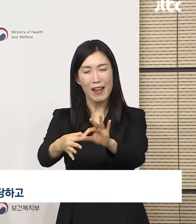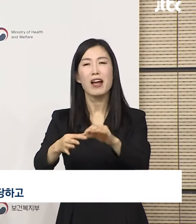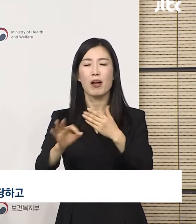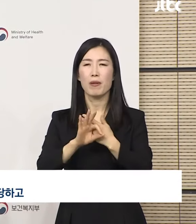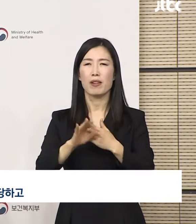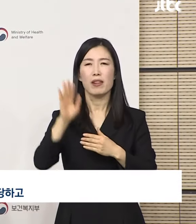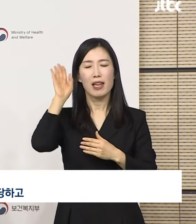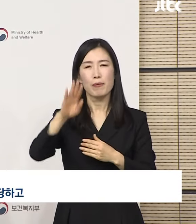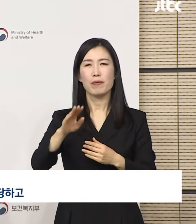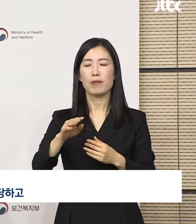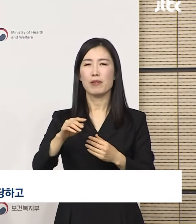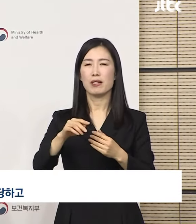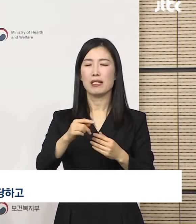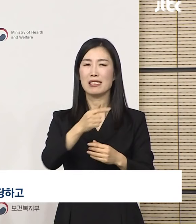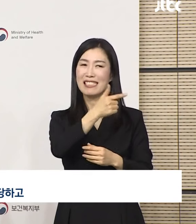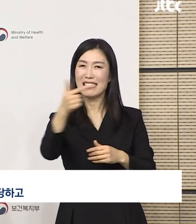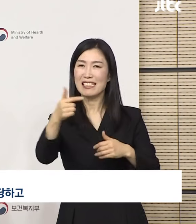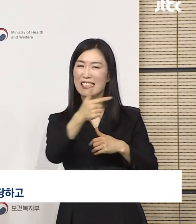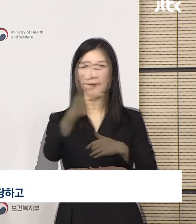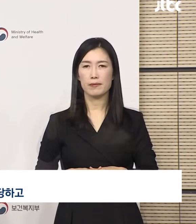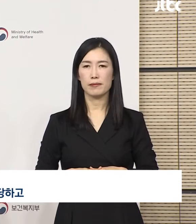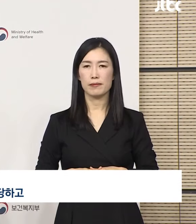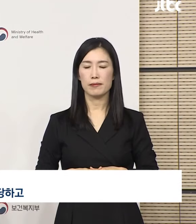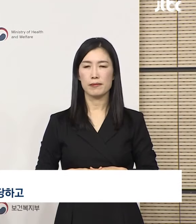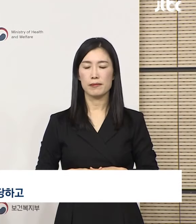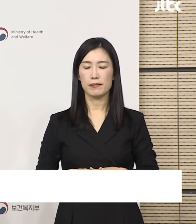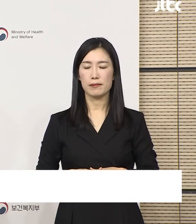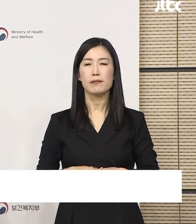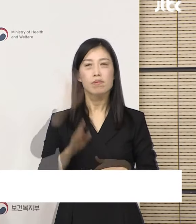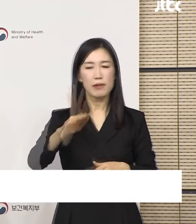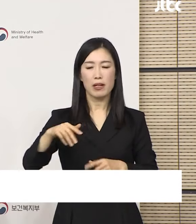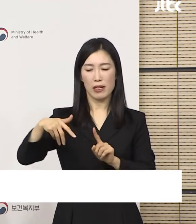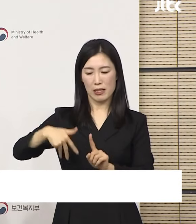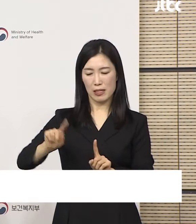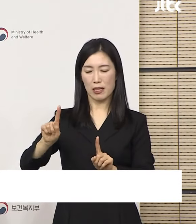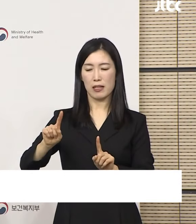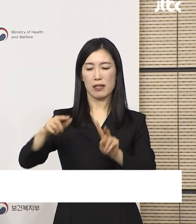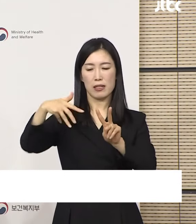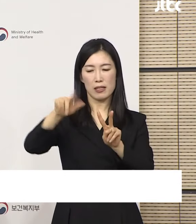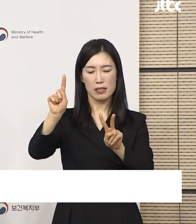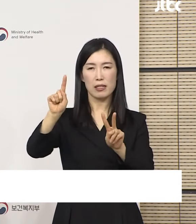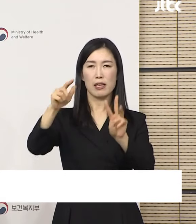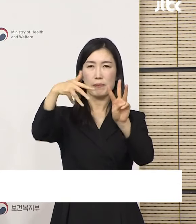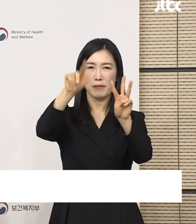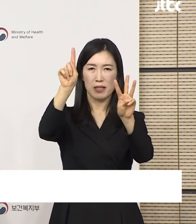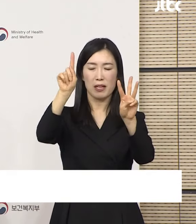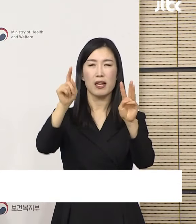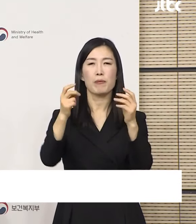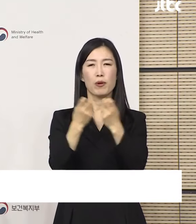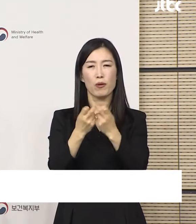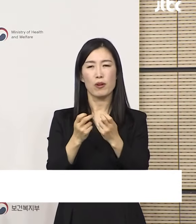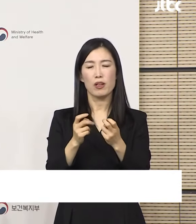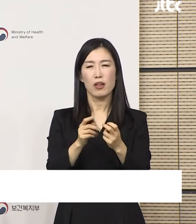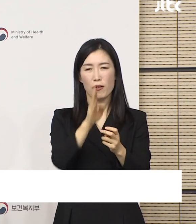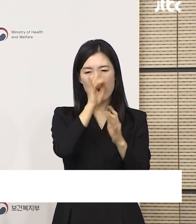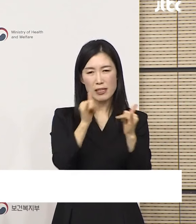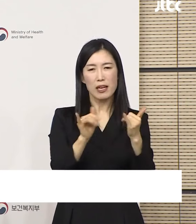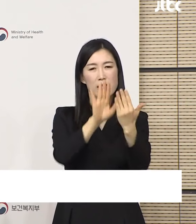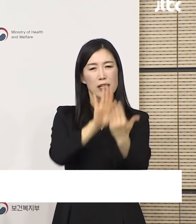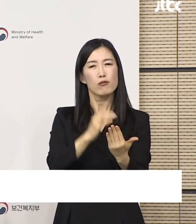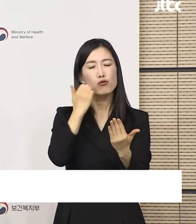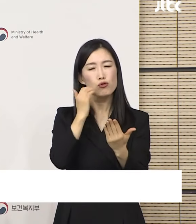응급과 관련되는 진료를 담당을 하고 2차 병원에서 상급종합병원으로 가는 것은